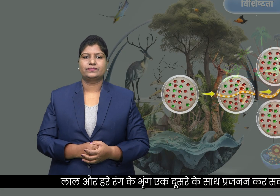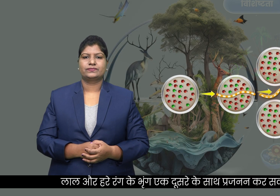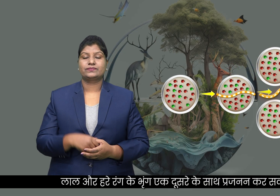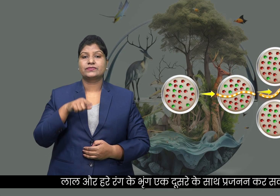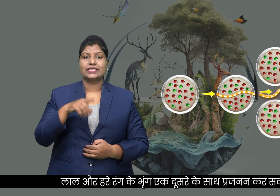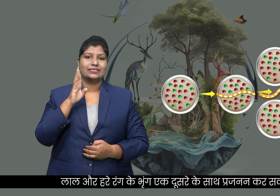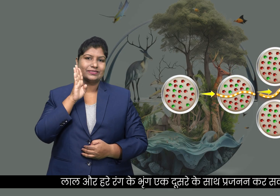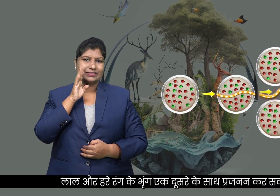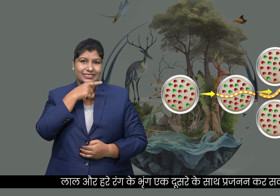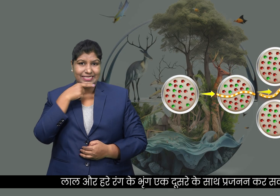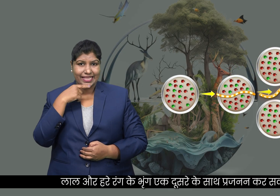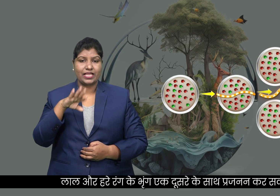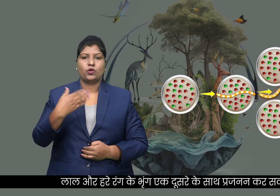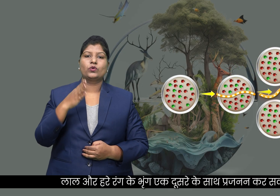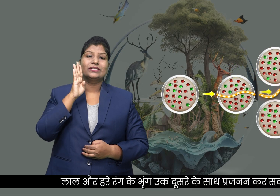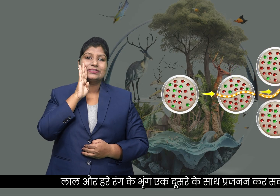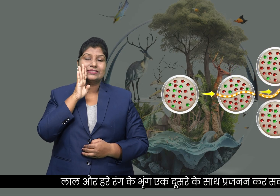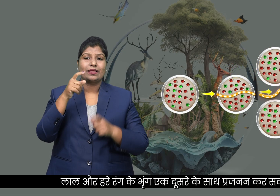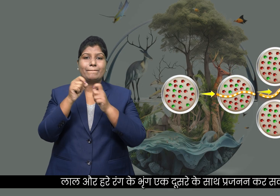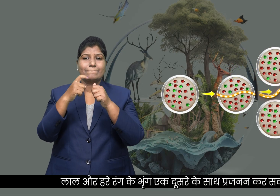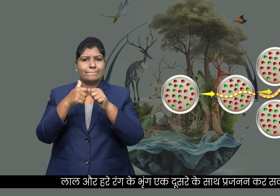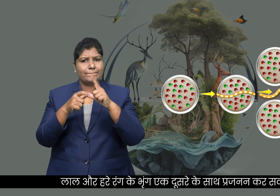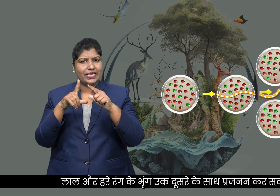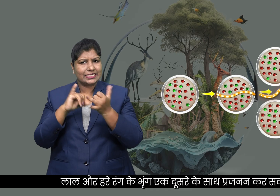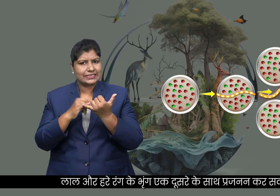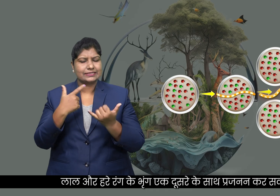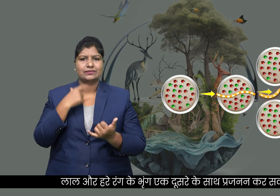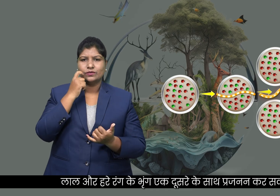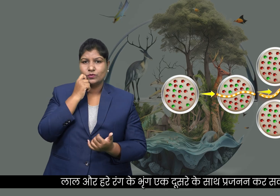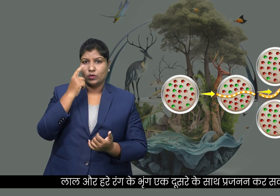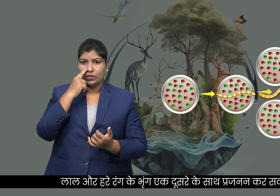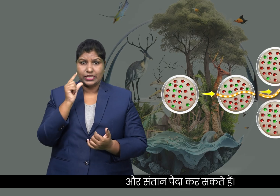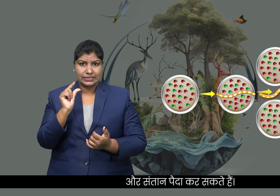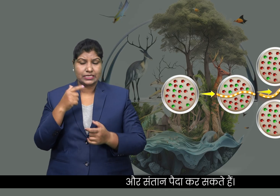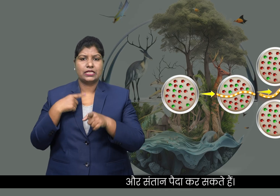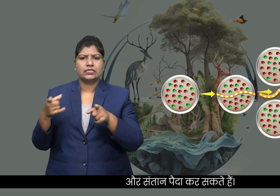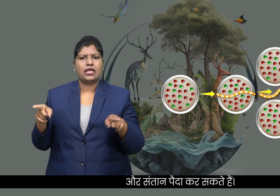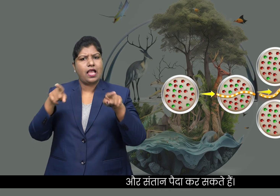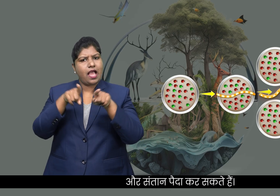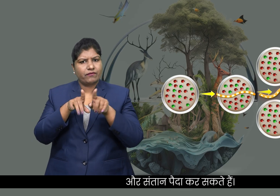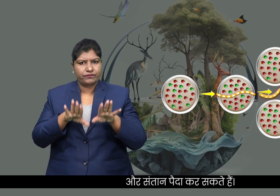लाल और हरे रंग के भ्रंग एक दूसरे के साथ प्रजनन कर सकते हैं और संतान पैदा कर सकते